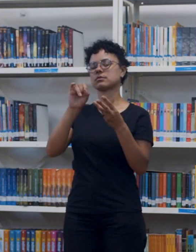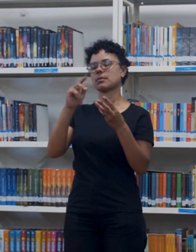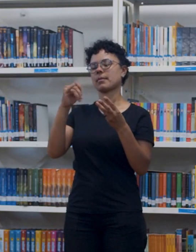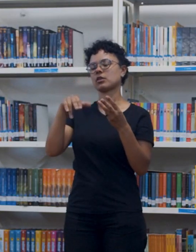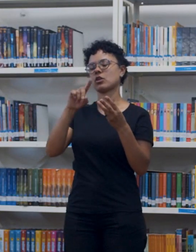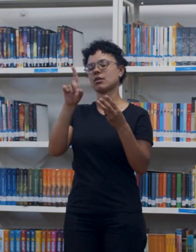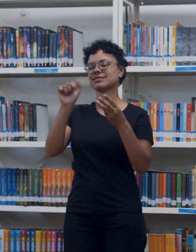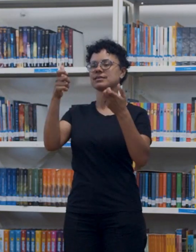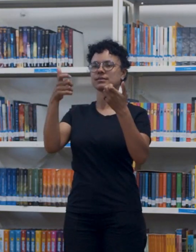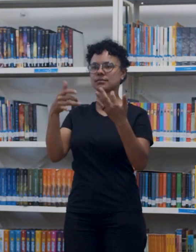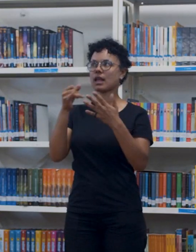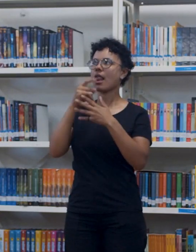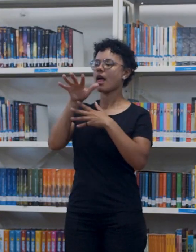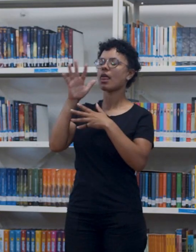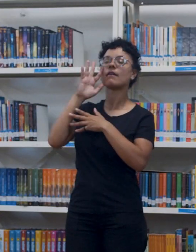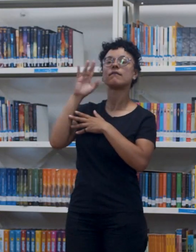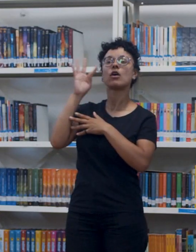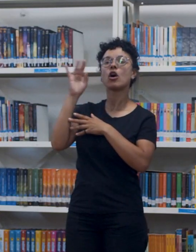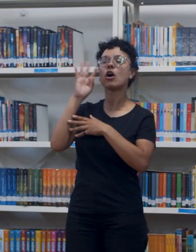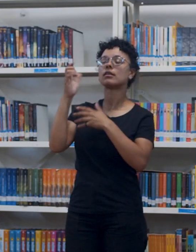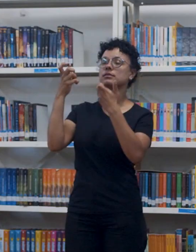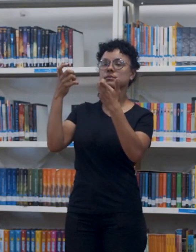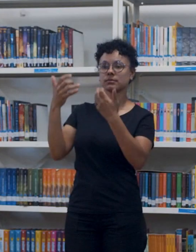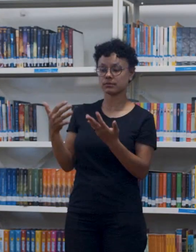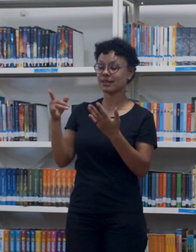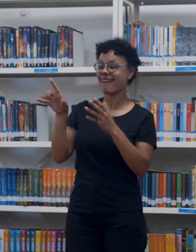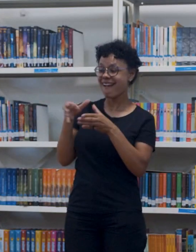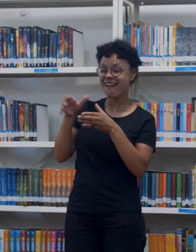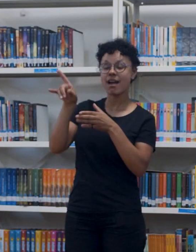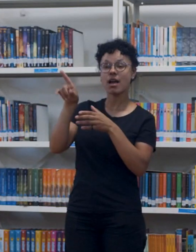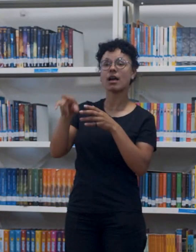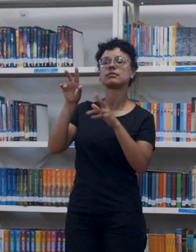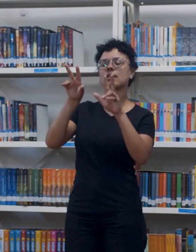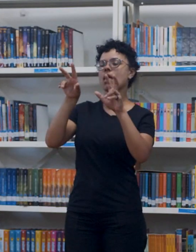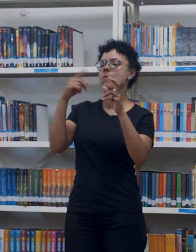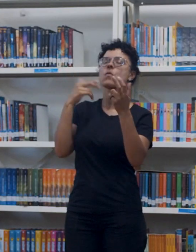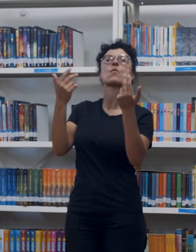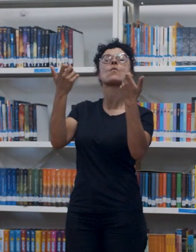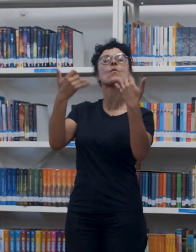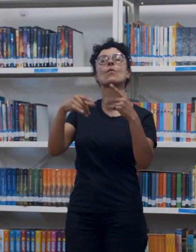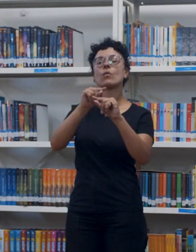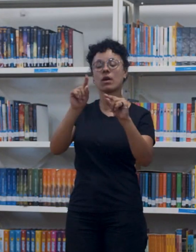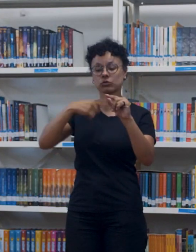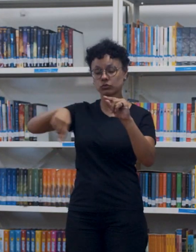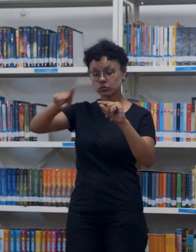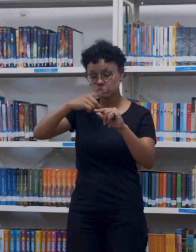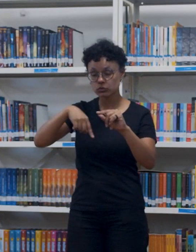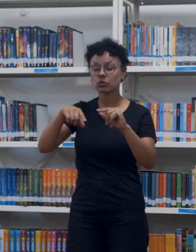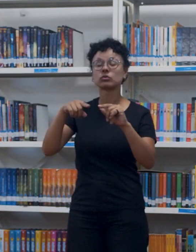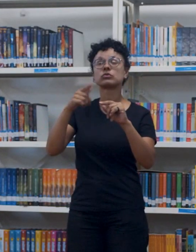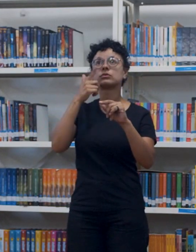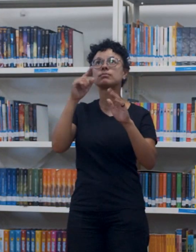se a gente for buscar na filosofia, todos os grandes filósofos falam a mesma coisa. A gente só